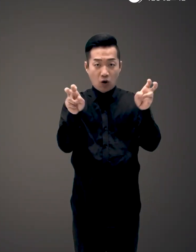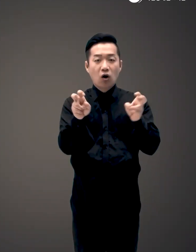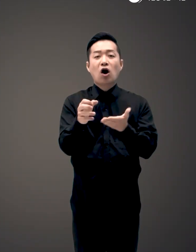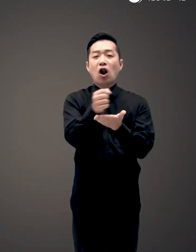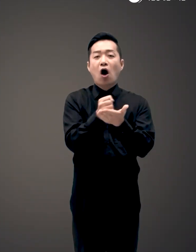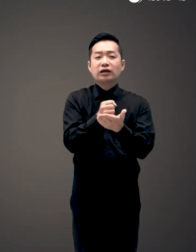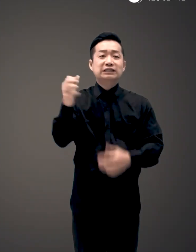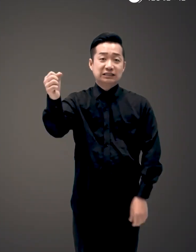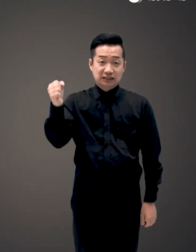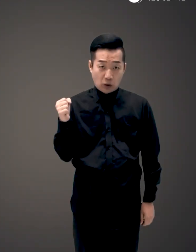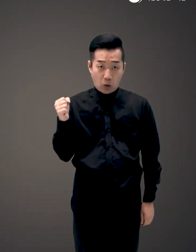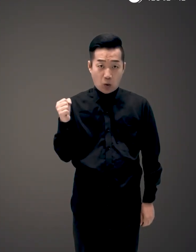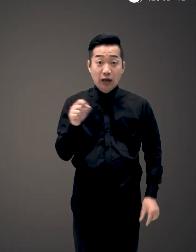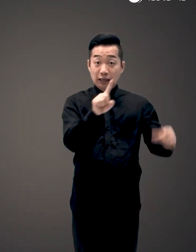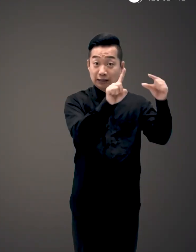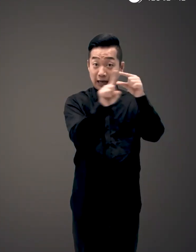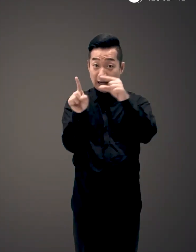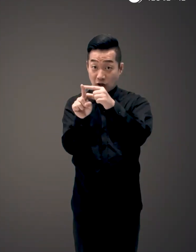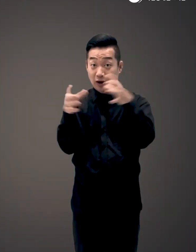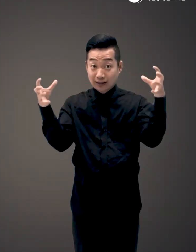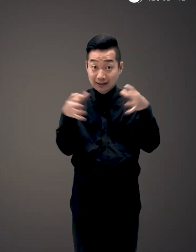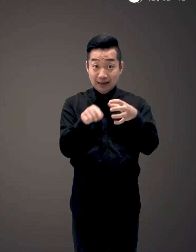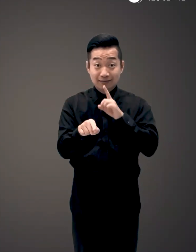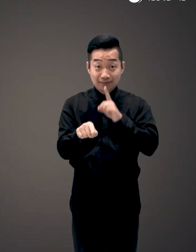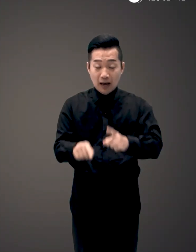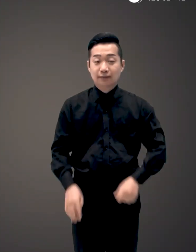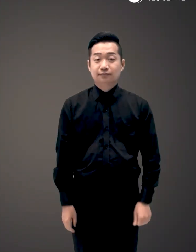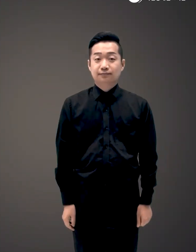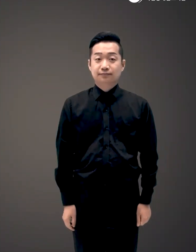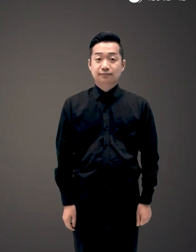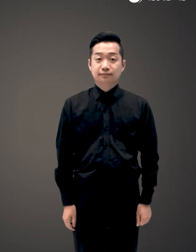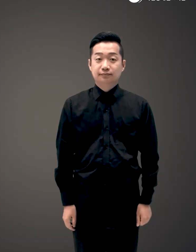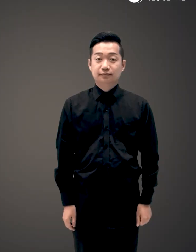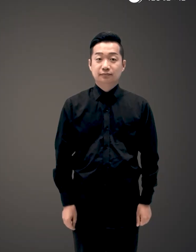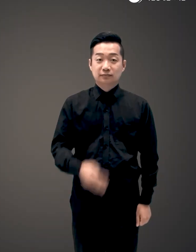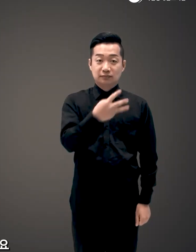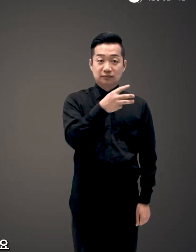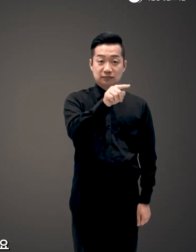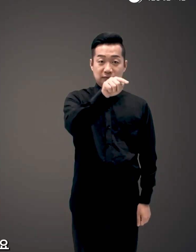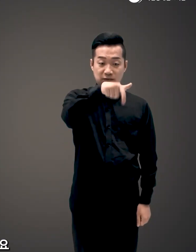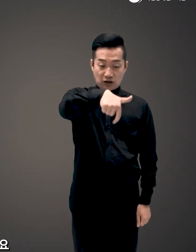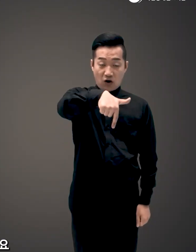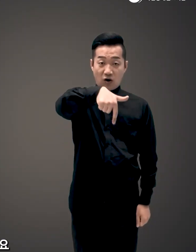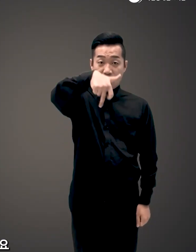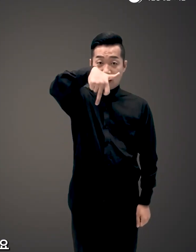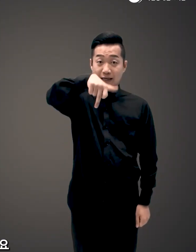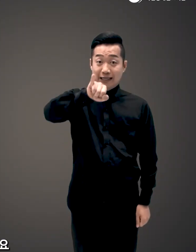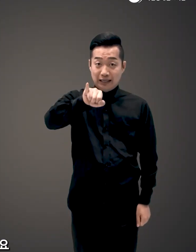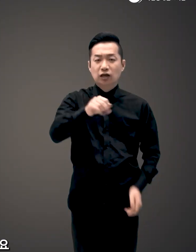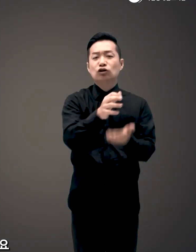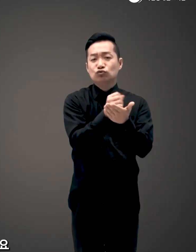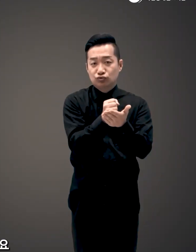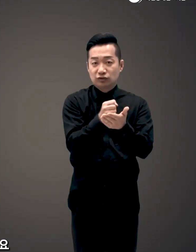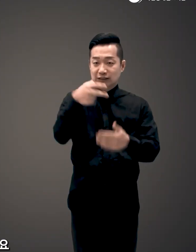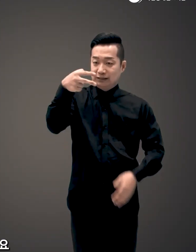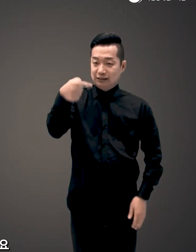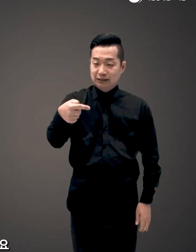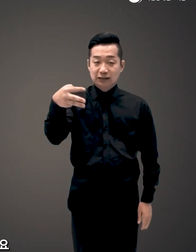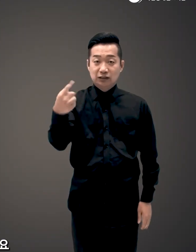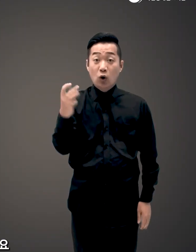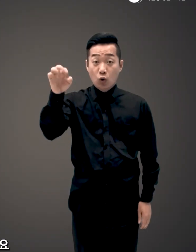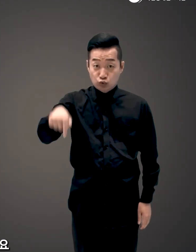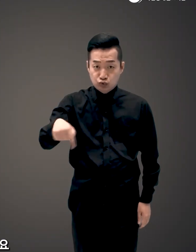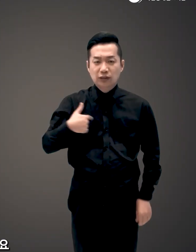드로우입니다. 이게 두 가지 단어가 합쳐진 단어잖아요. 그 럭키는 운을 뜻하고 드로우는